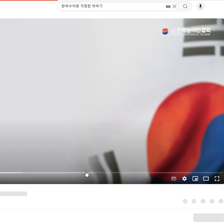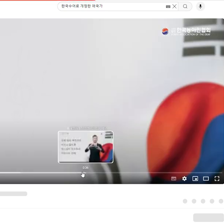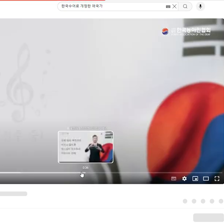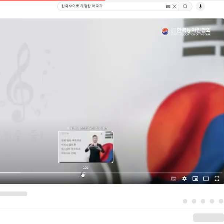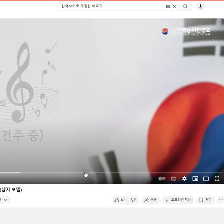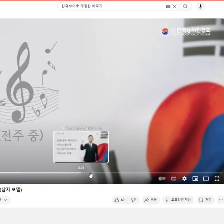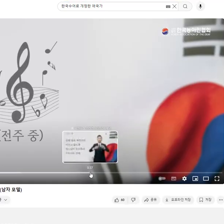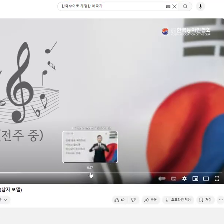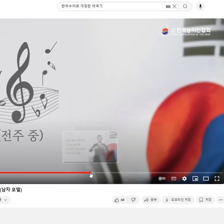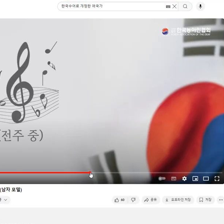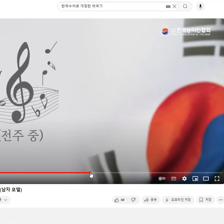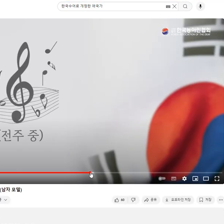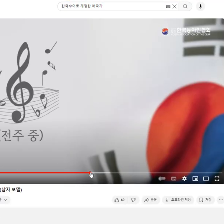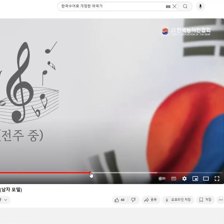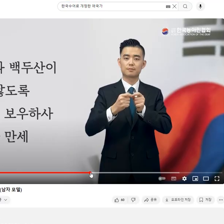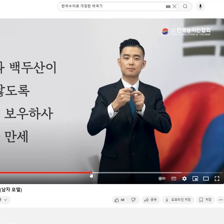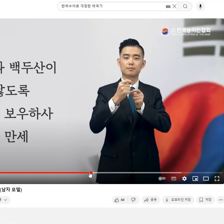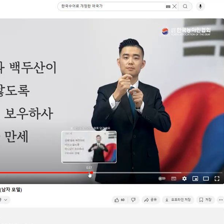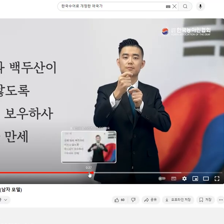나타났어요.